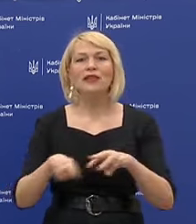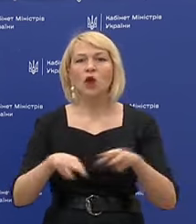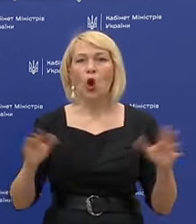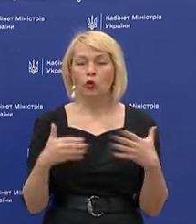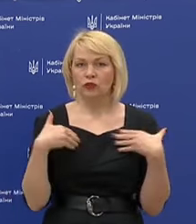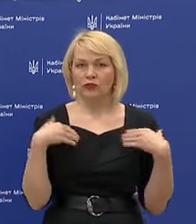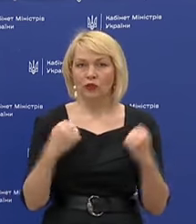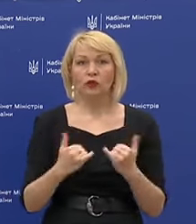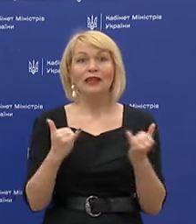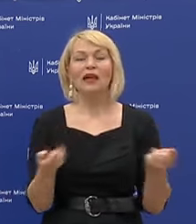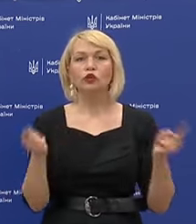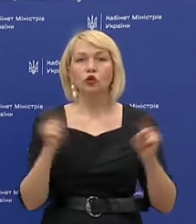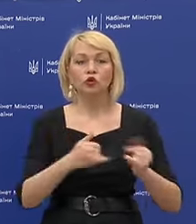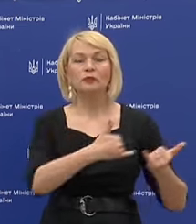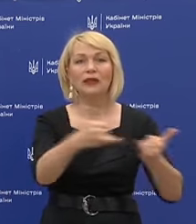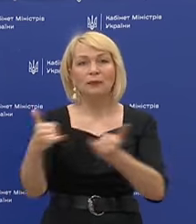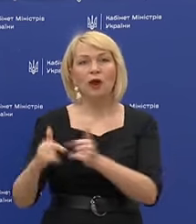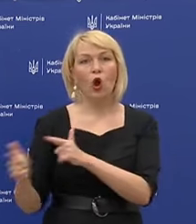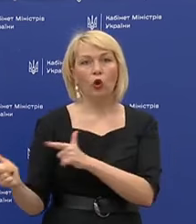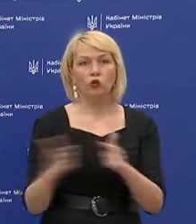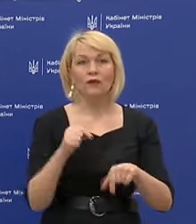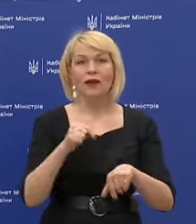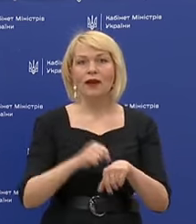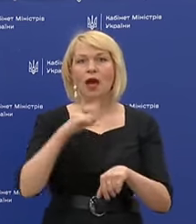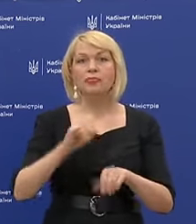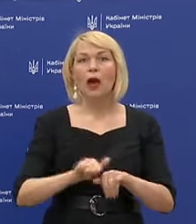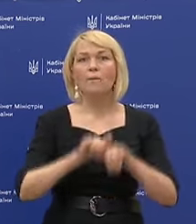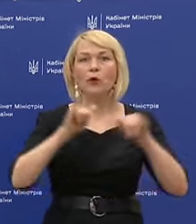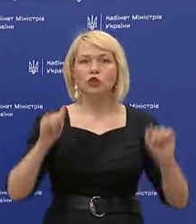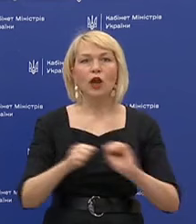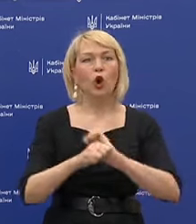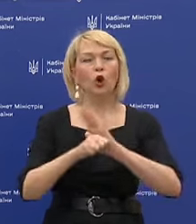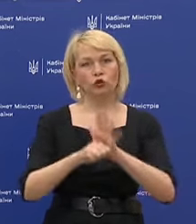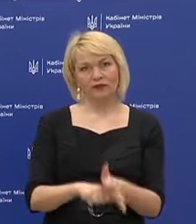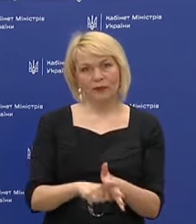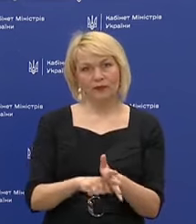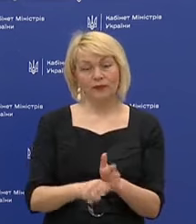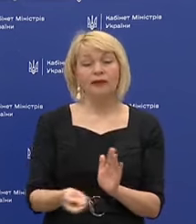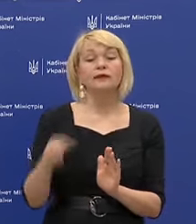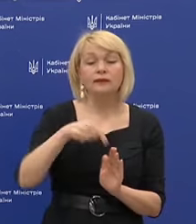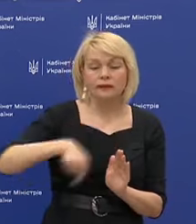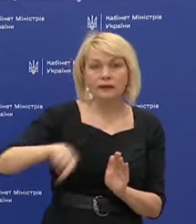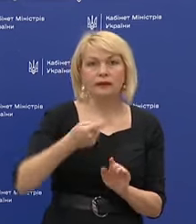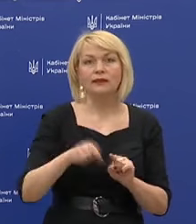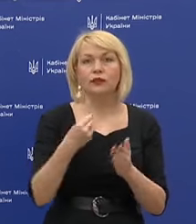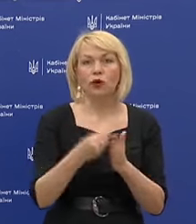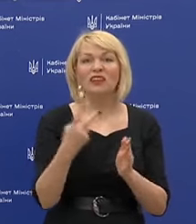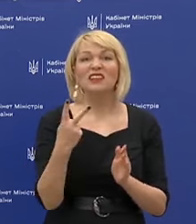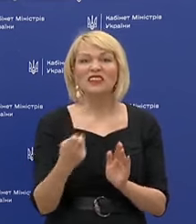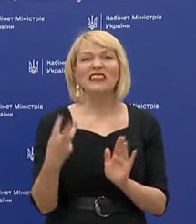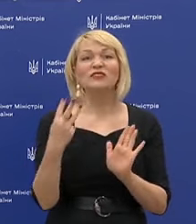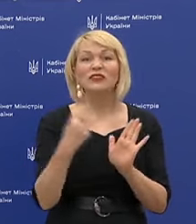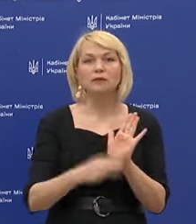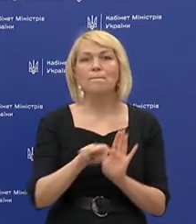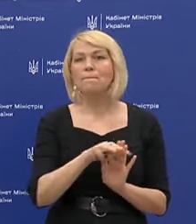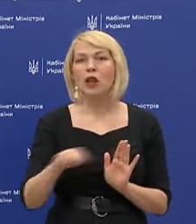здоров'я для того, щоб забезпечити готовність і реагування на поширення коронавірусної хвороби. Із них цих коштів 280